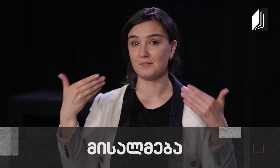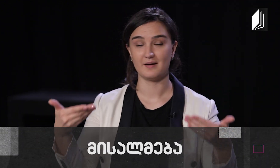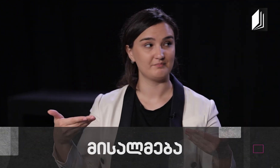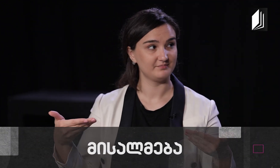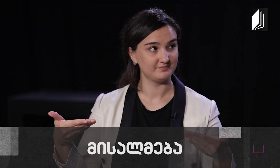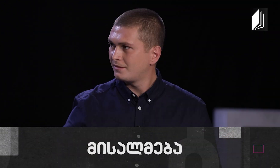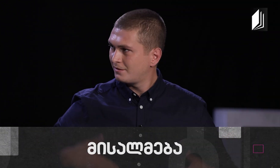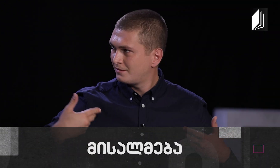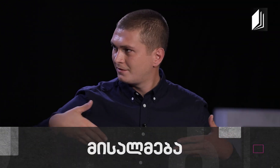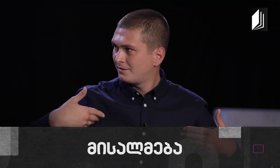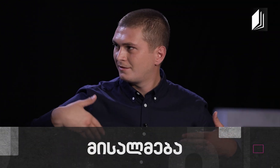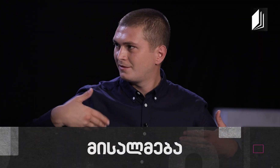მისალმება.